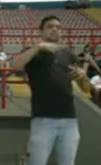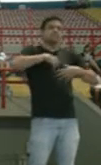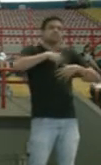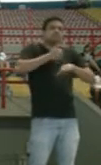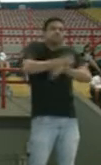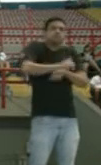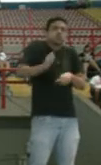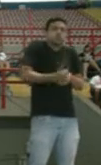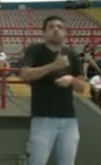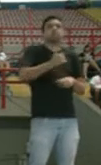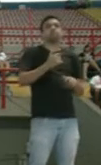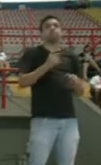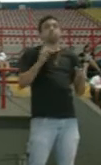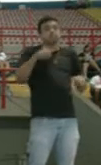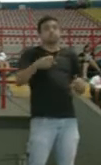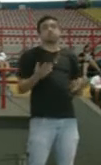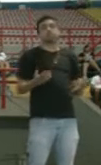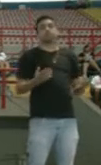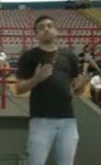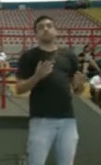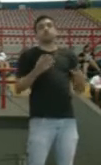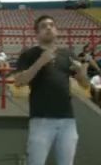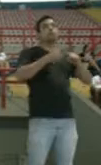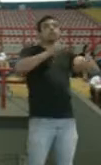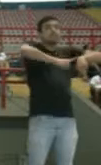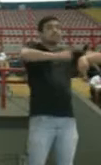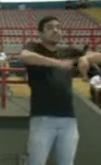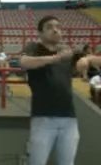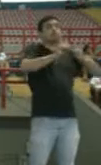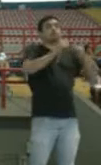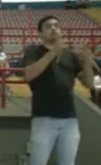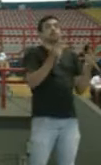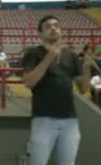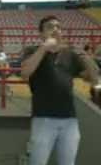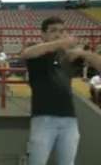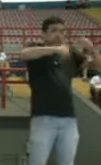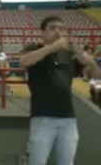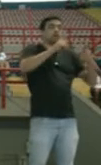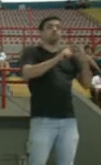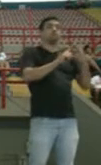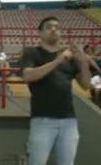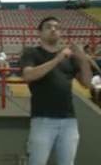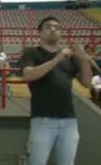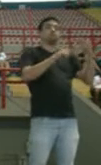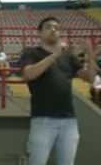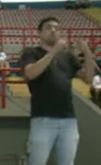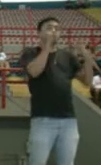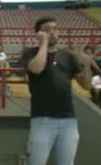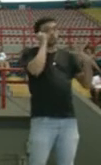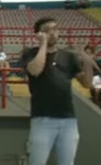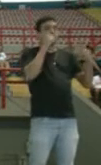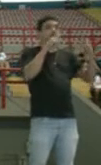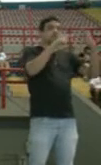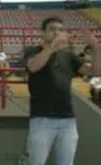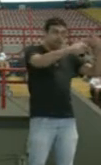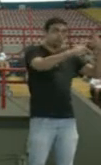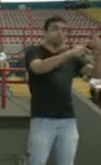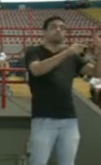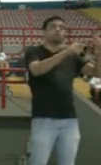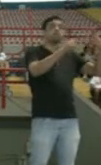explorado. Oxe, ele não tem mais tempo para nada, jovem. Ele trabalha, dorme para